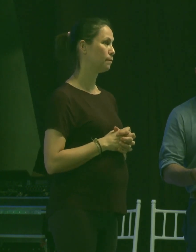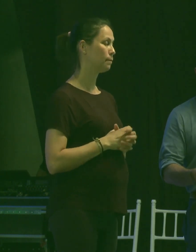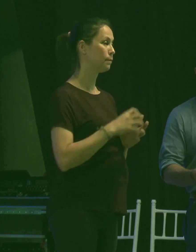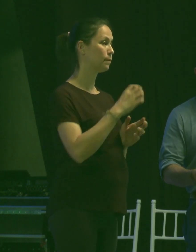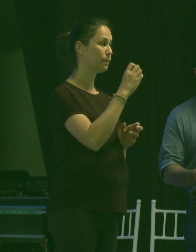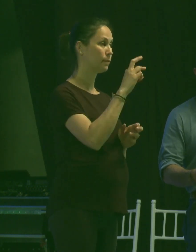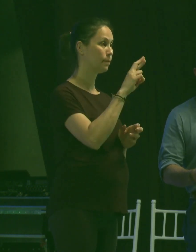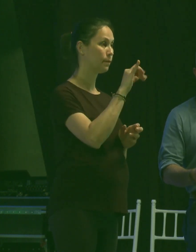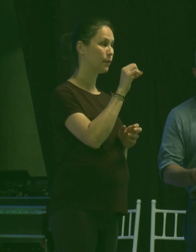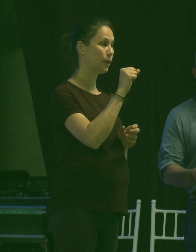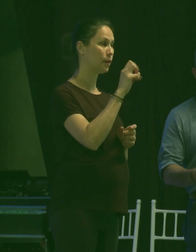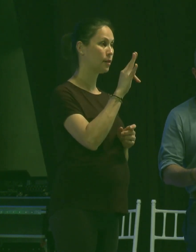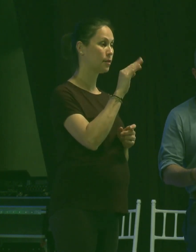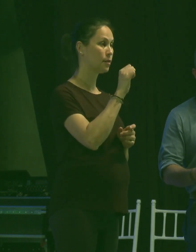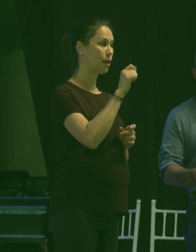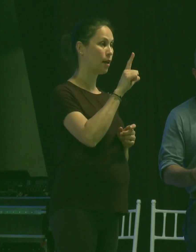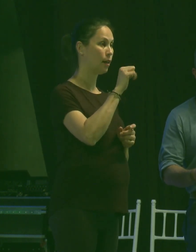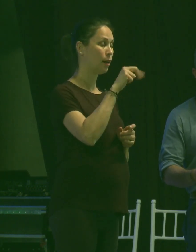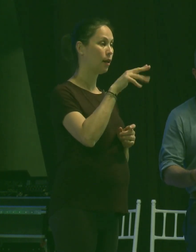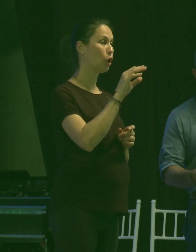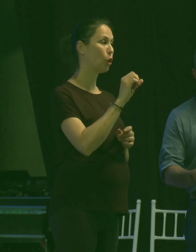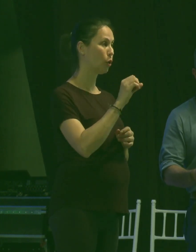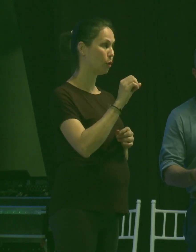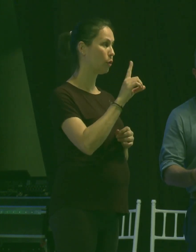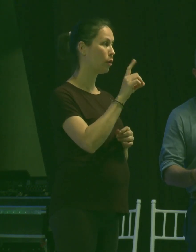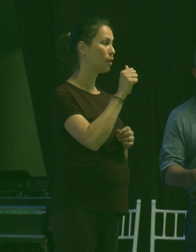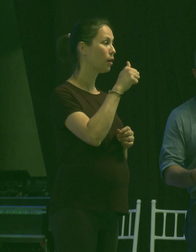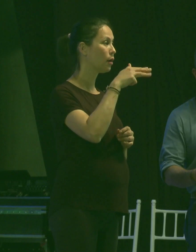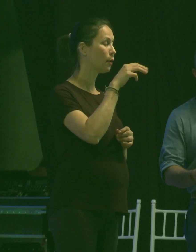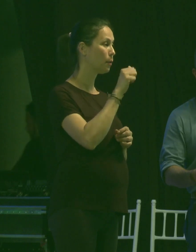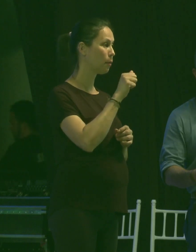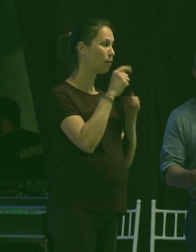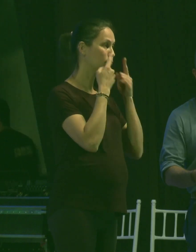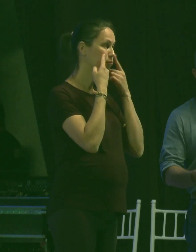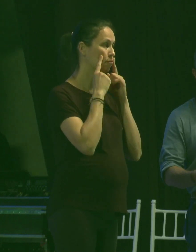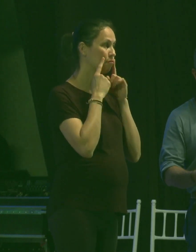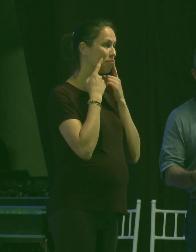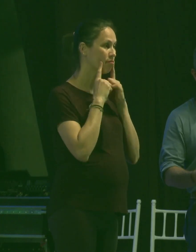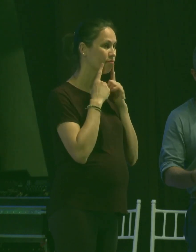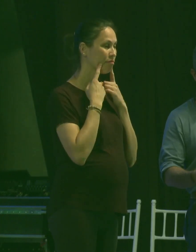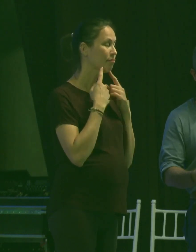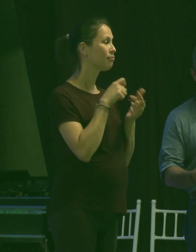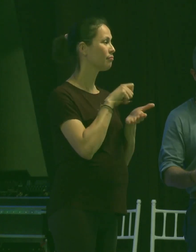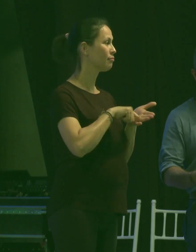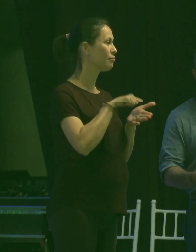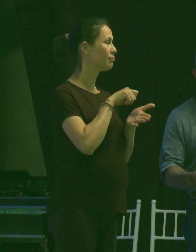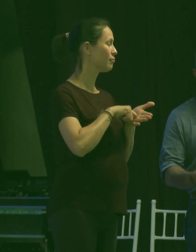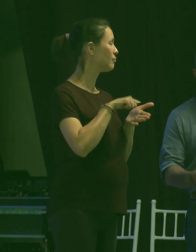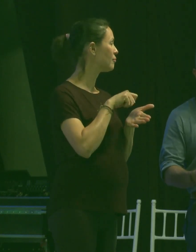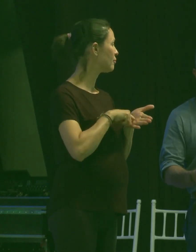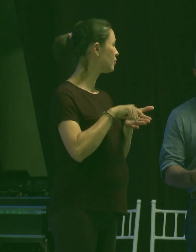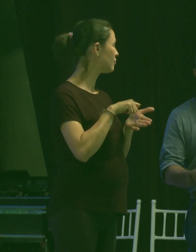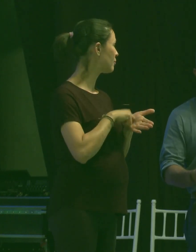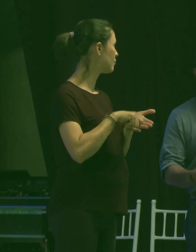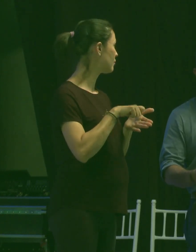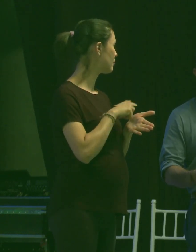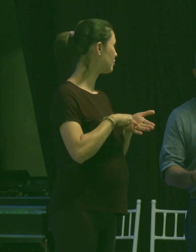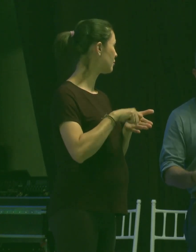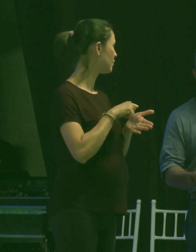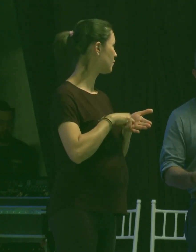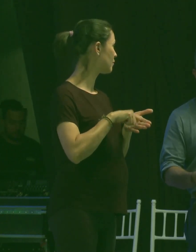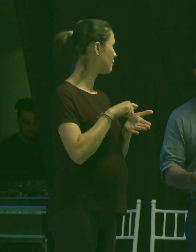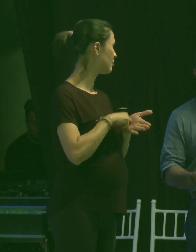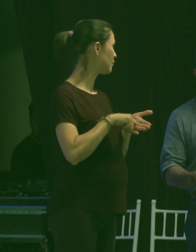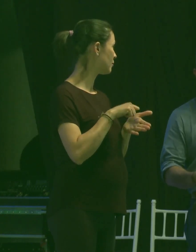Cristalino, a Doma da Lágrima, letra de César Gomes, ele que a interpretou. Mate